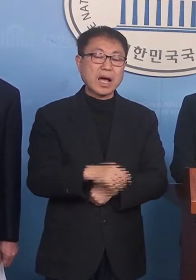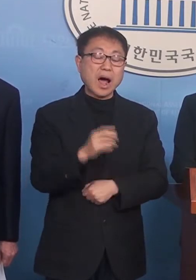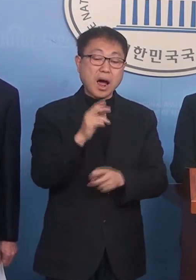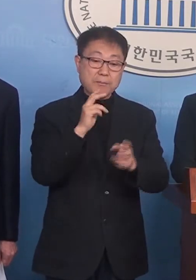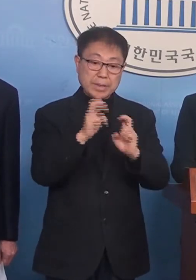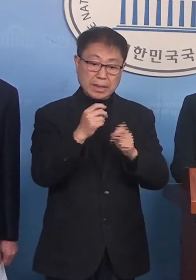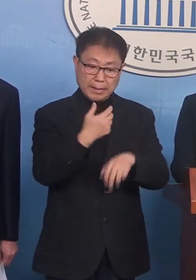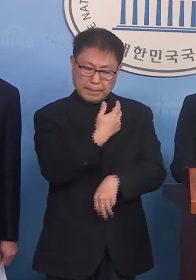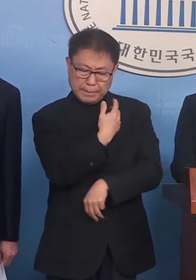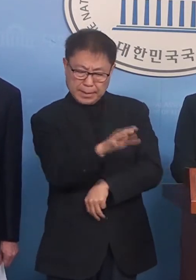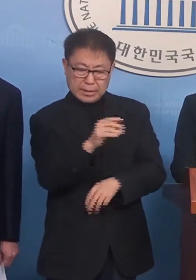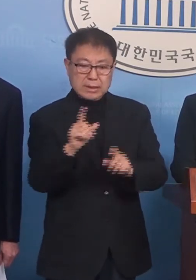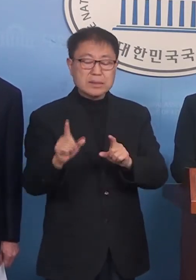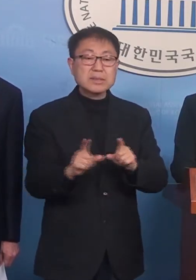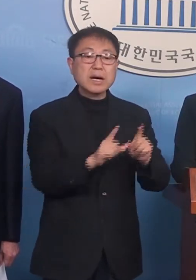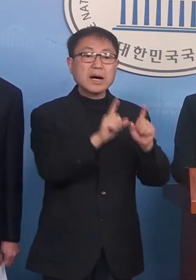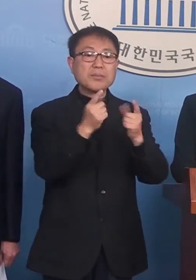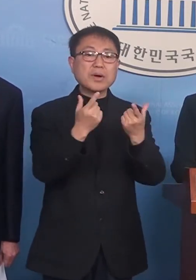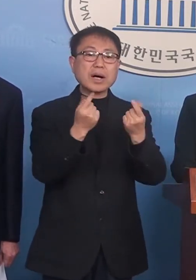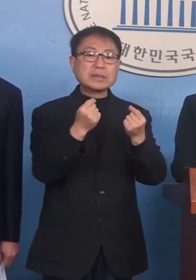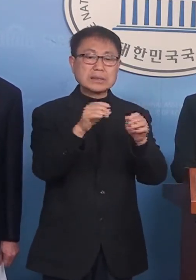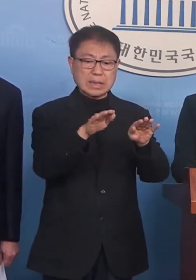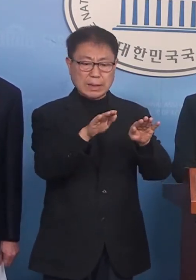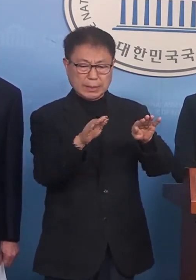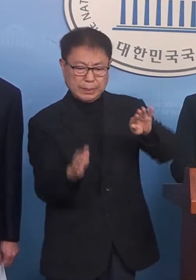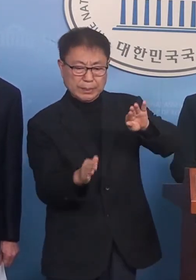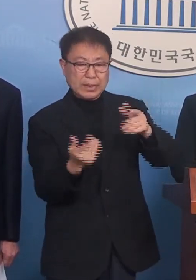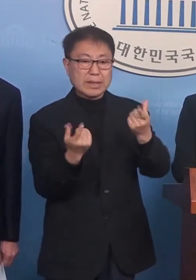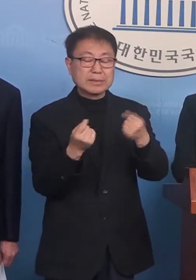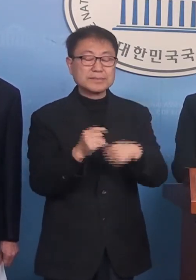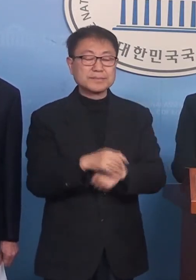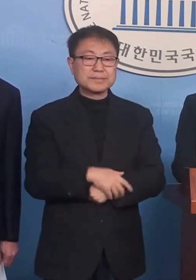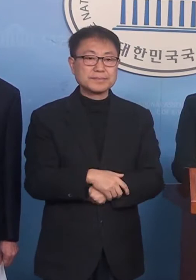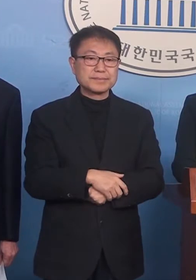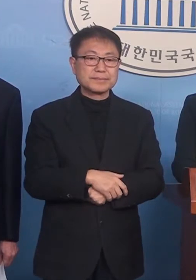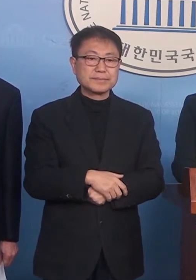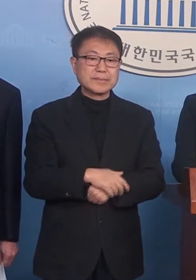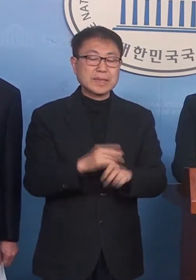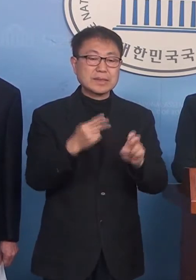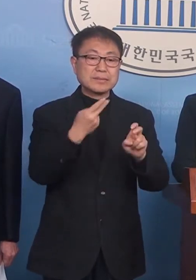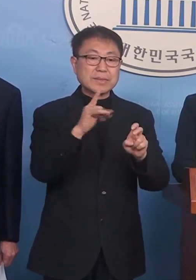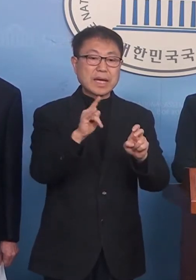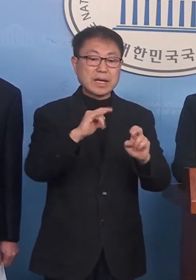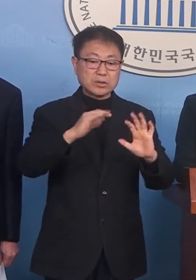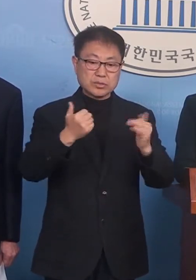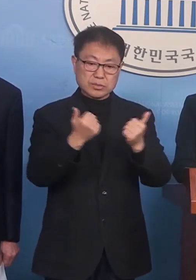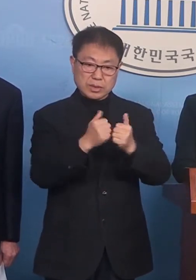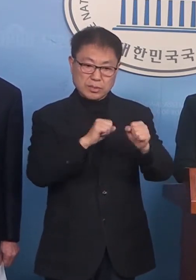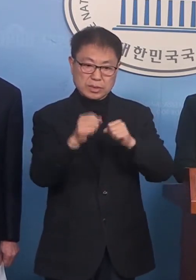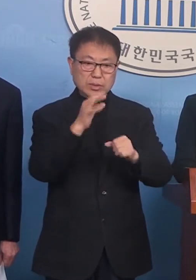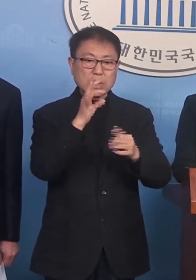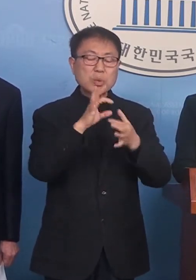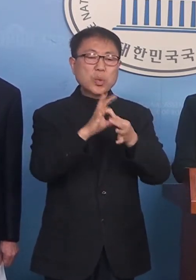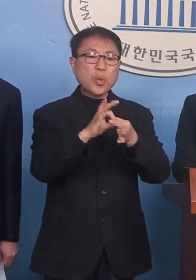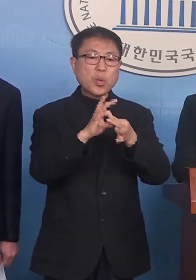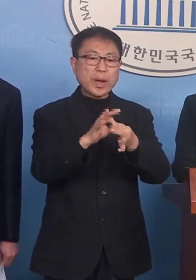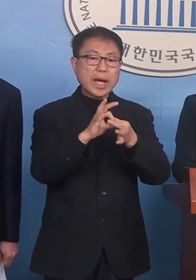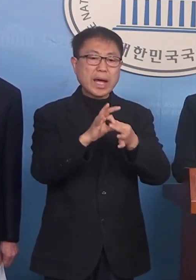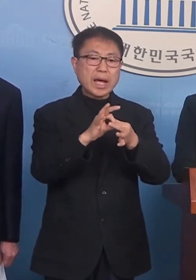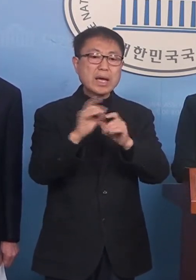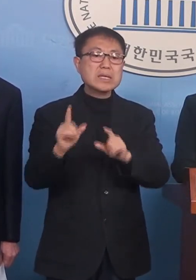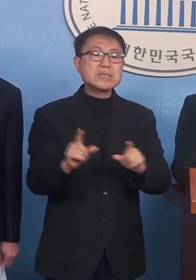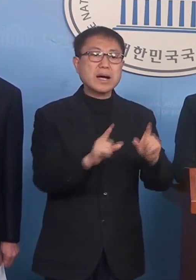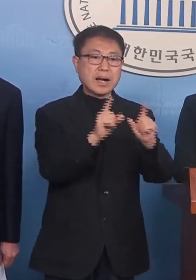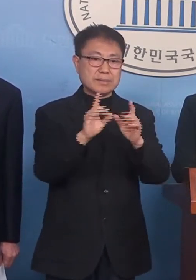외면한 사람들의 삶도 그래서 기울어질 수밖에 없습니다. 20대 국회 의정활동을 통해 그 삶의 한복판에